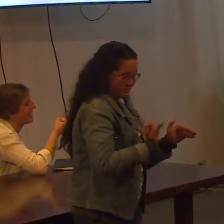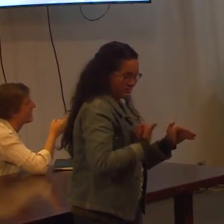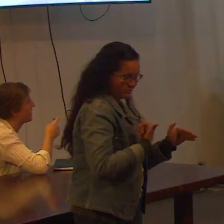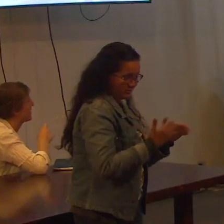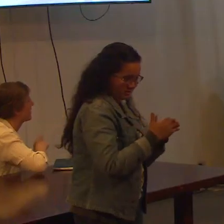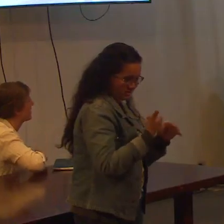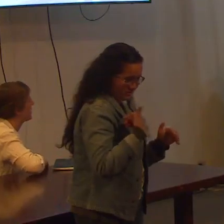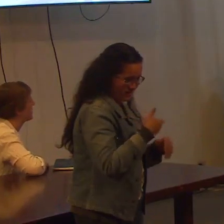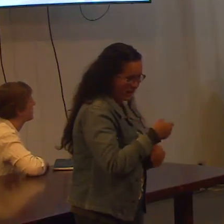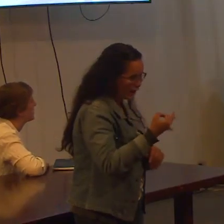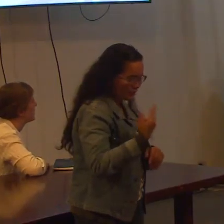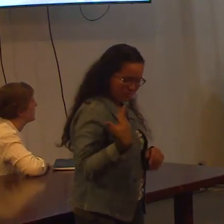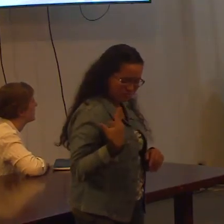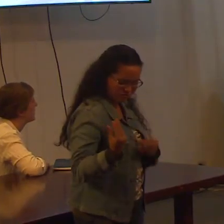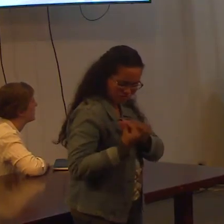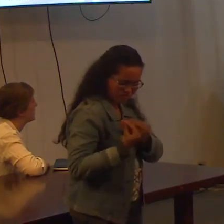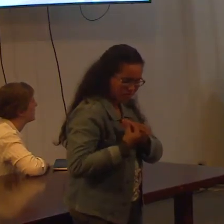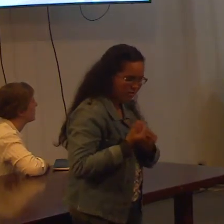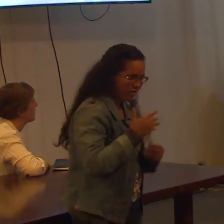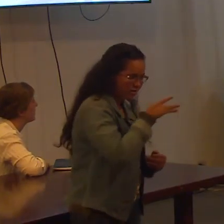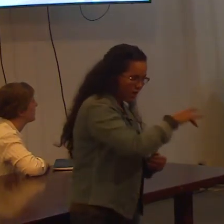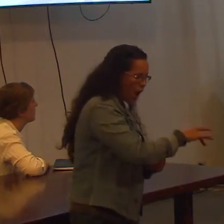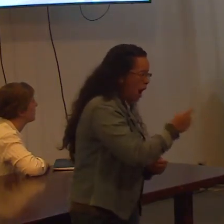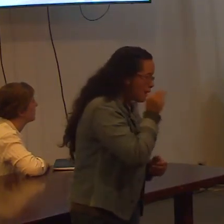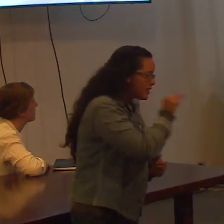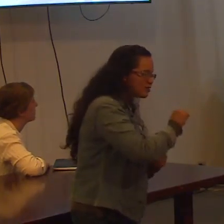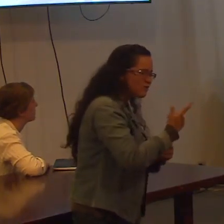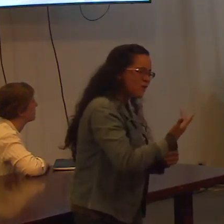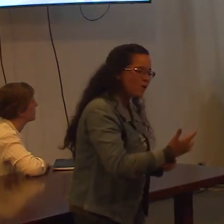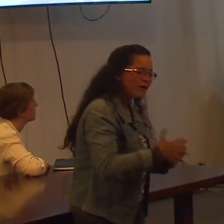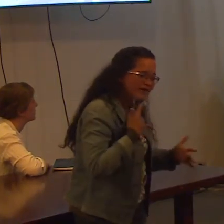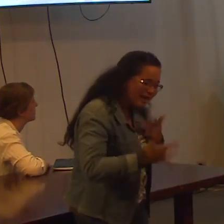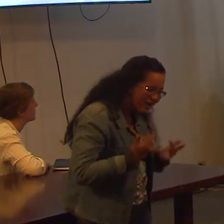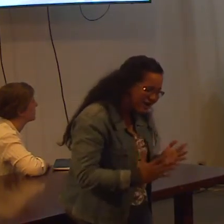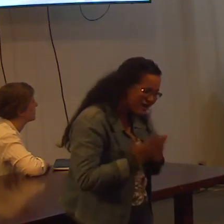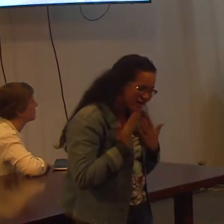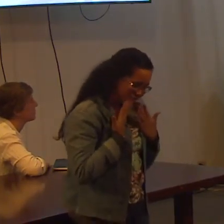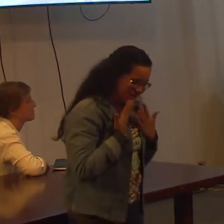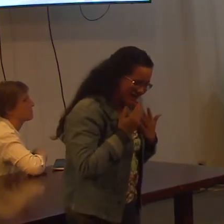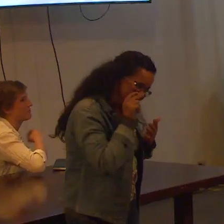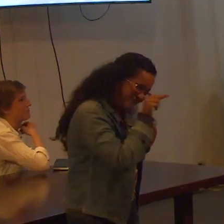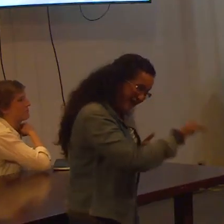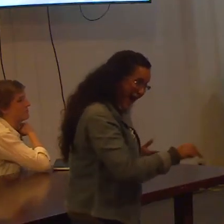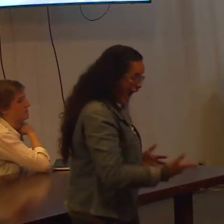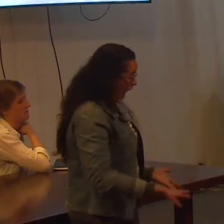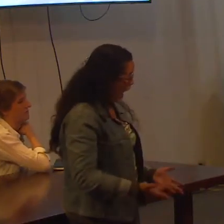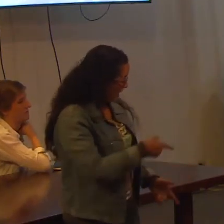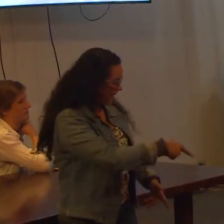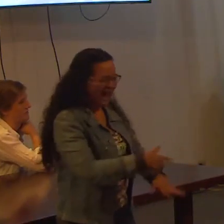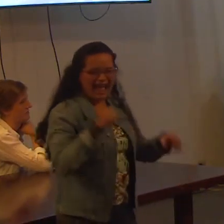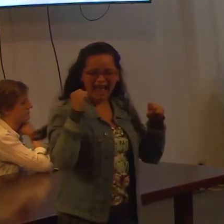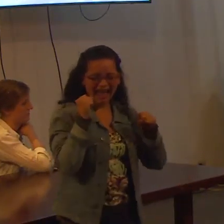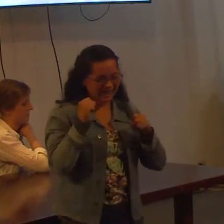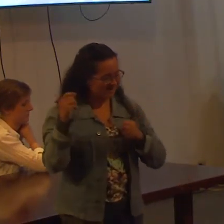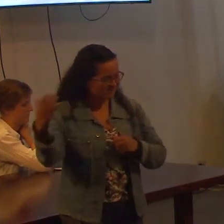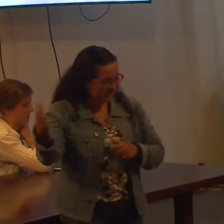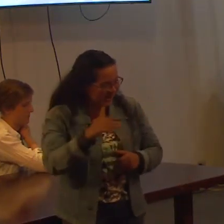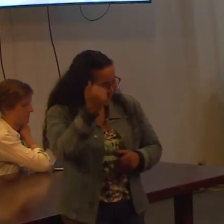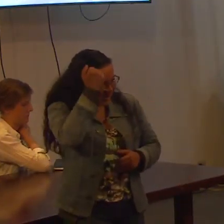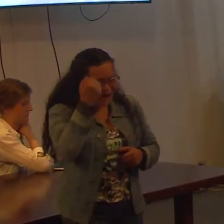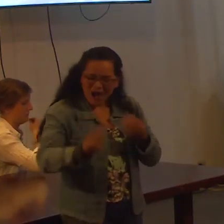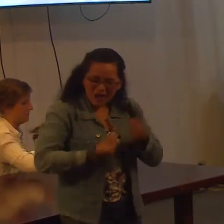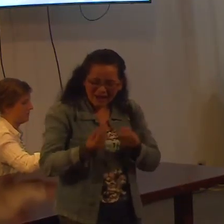llegábamos a esta casa con mi compañera, veíamos como ese entusiasmo, esa alegría en la fundación, ese de llegaron las profes, ¿qué vamos a hacer hoy?